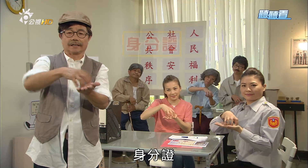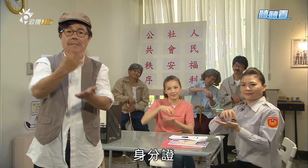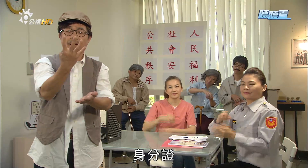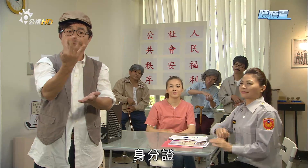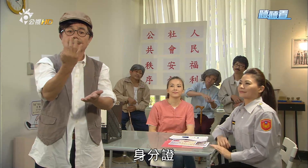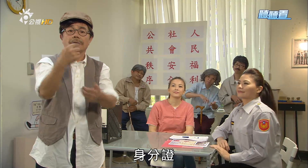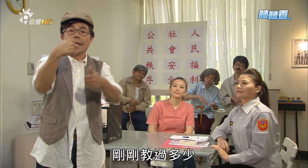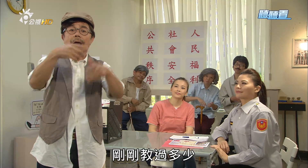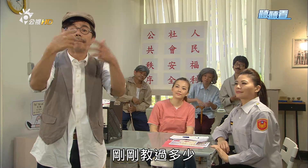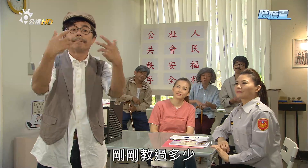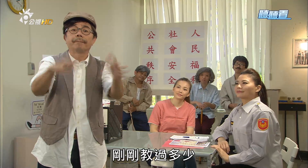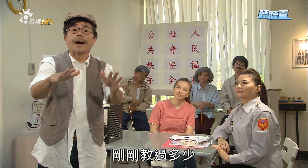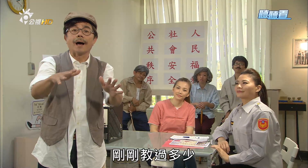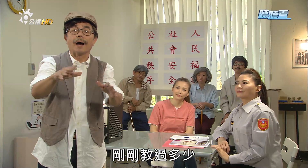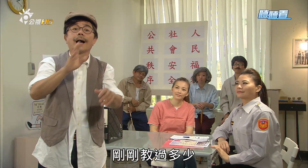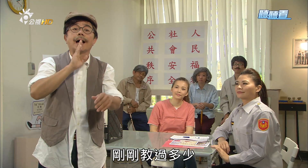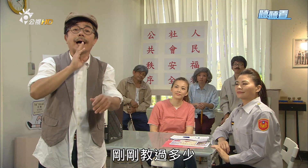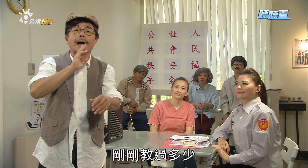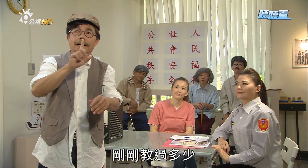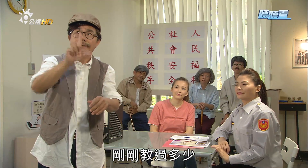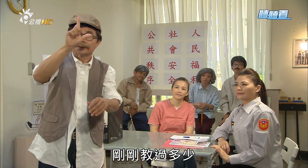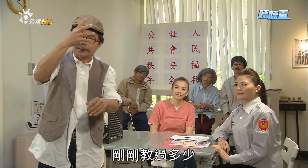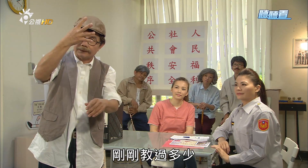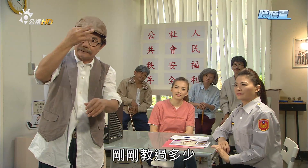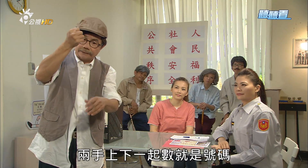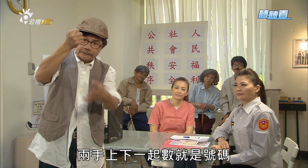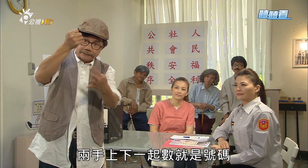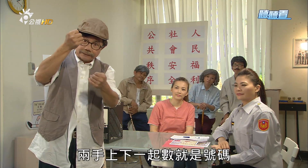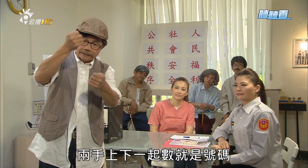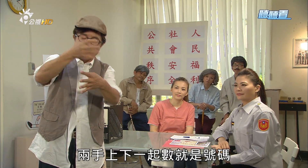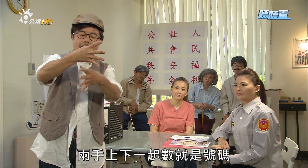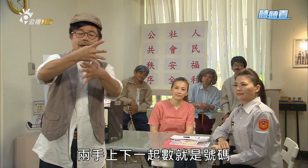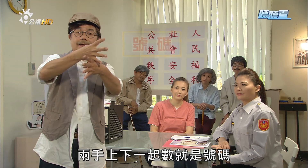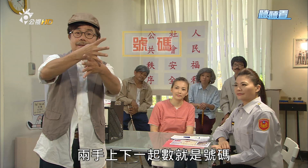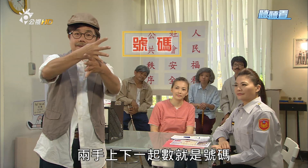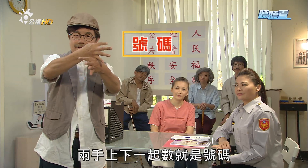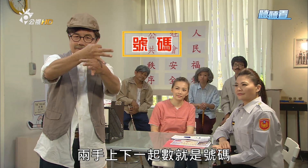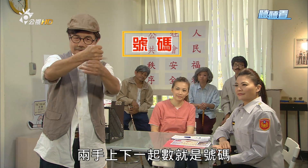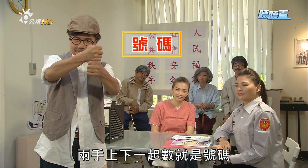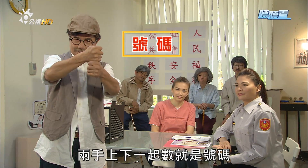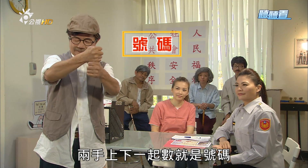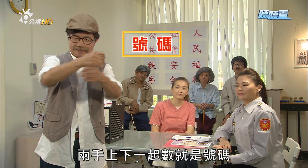身份证。刚刚教过多少？两手上下一起数就是号码。